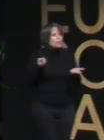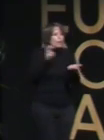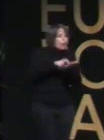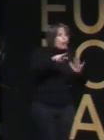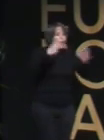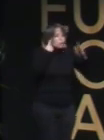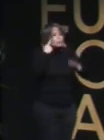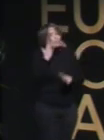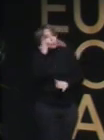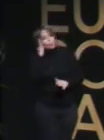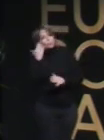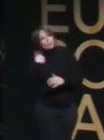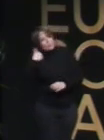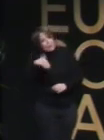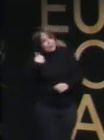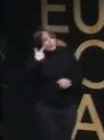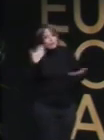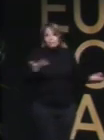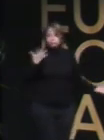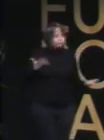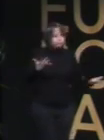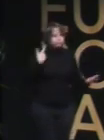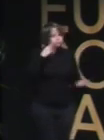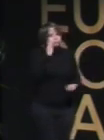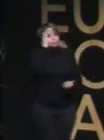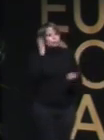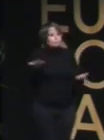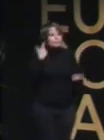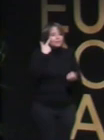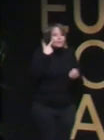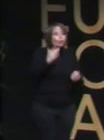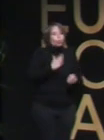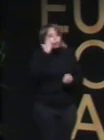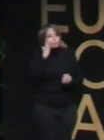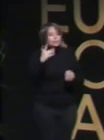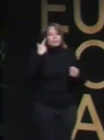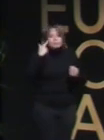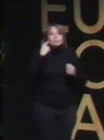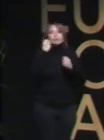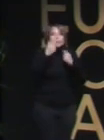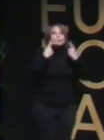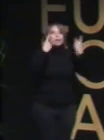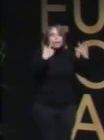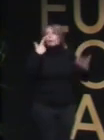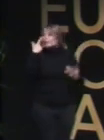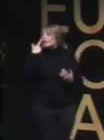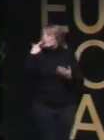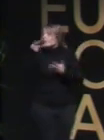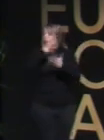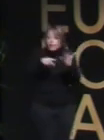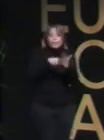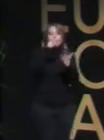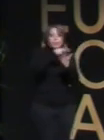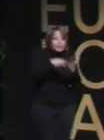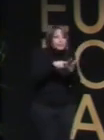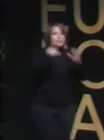venga, duérmete ya, como que, venga, duérmete ya, no, ya, no, no, no. Y todavía, duérmete, las ovejas, putas ovejas que las inventó. Lee, voy a leer.